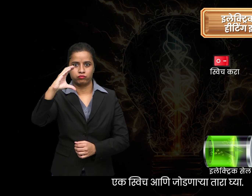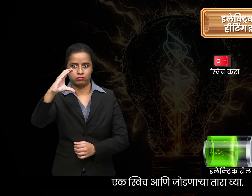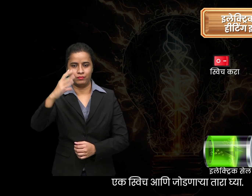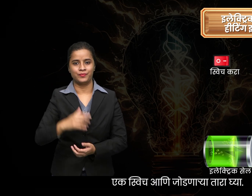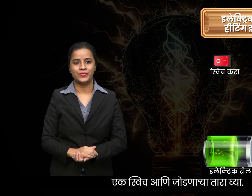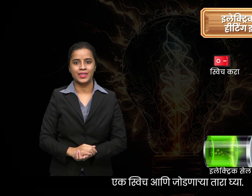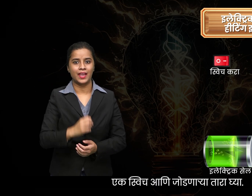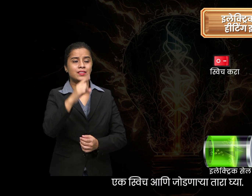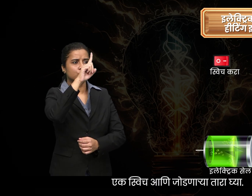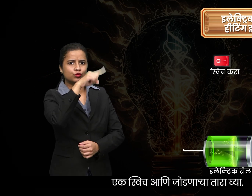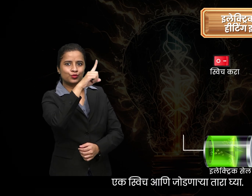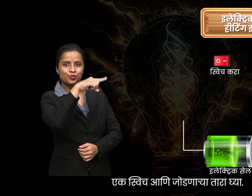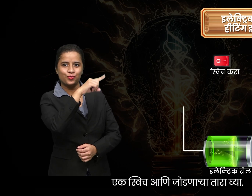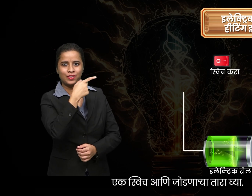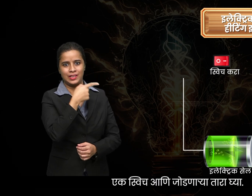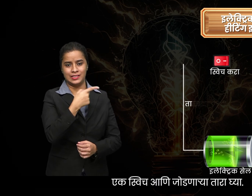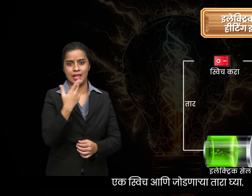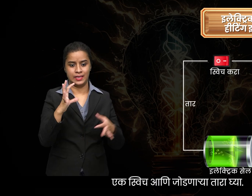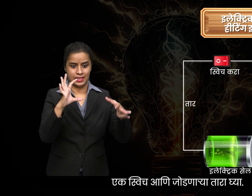एक स्विच आणि जोडणाऱ्या तारा घ्या.